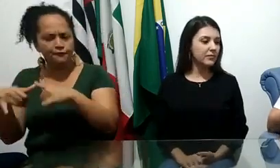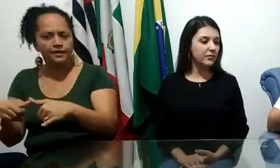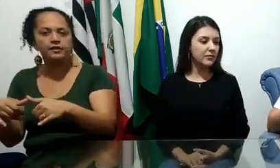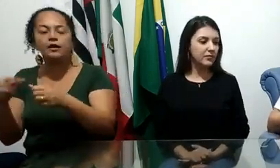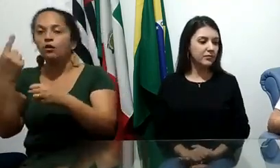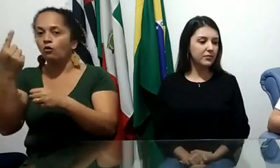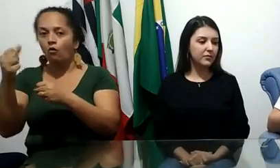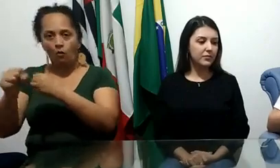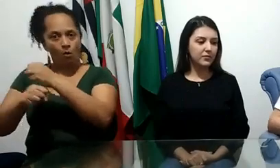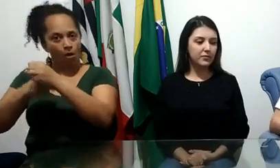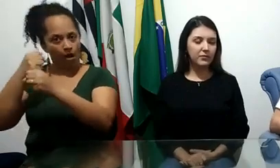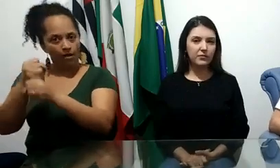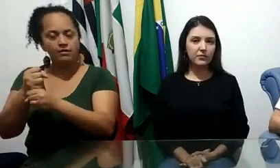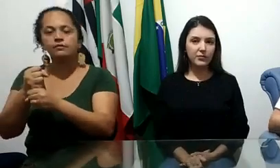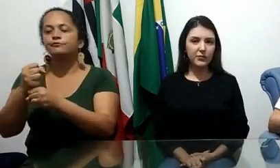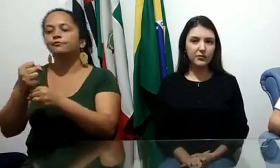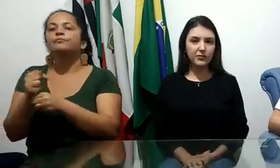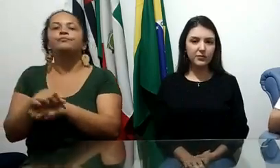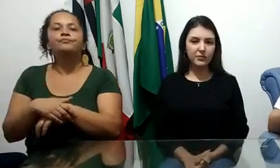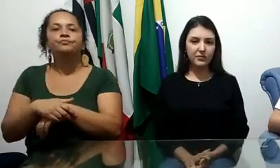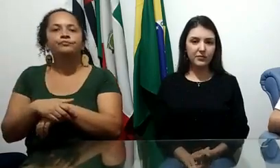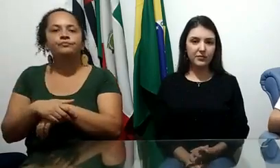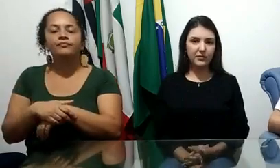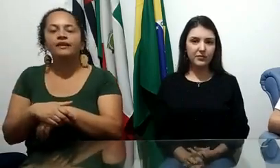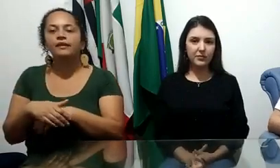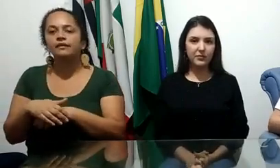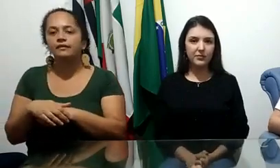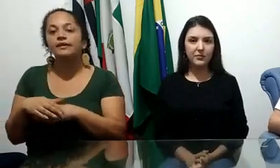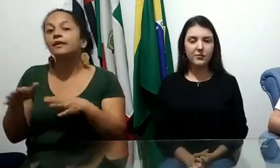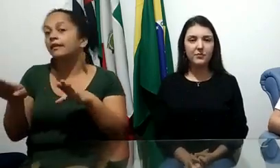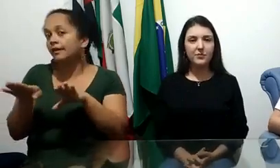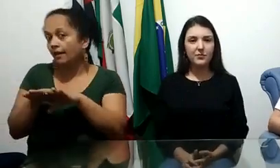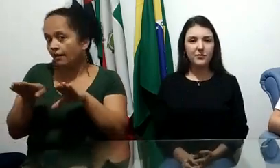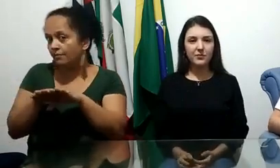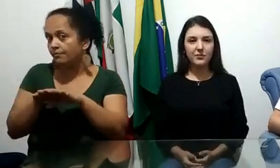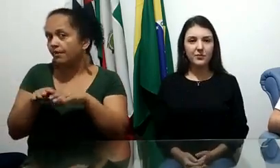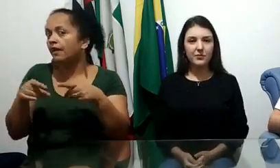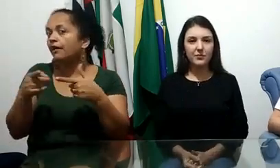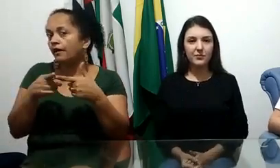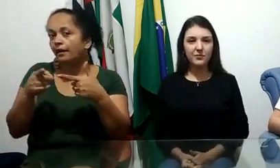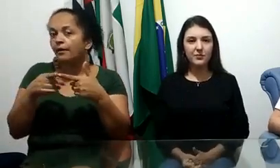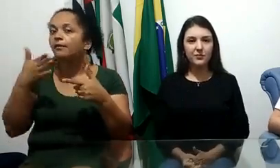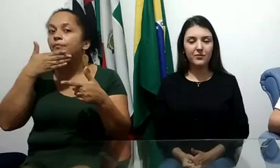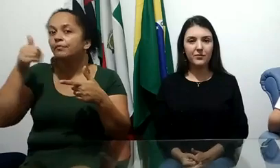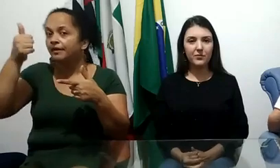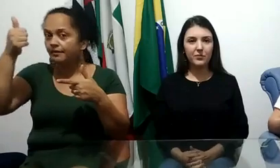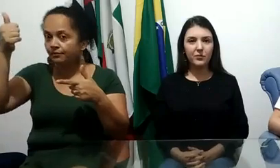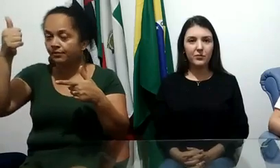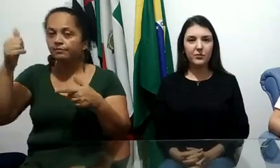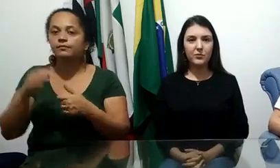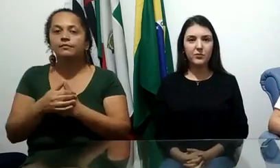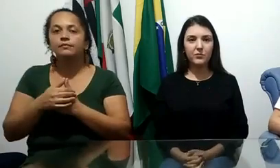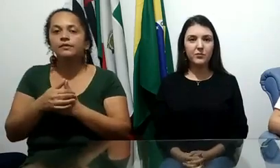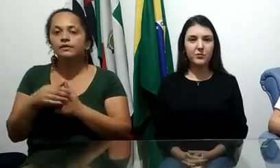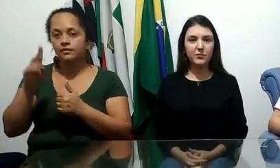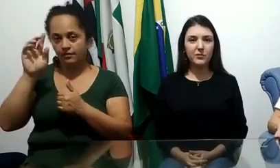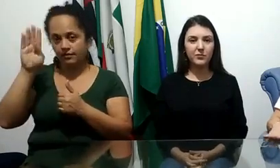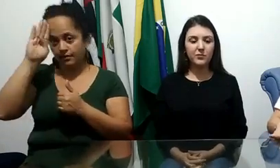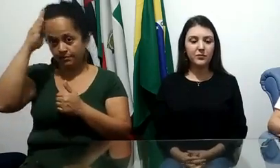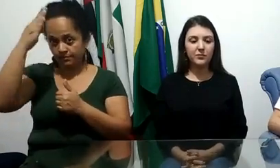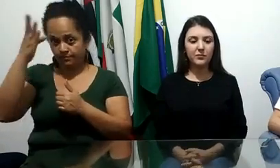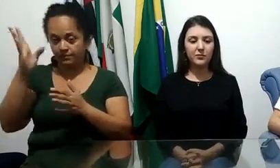E o mais interessante, outro princípio maravilhoso que a gente pode tirar disso é, na nossa adolescência,